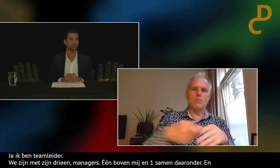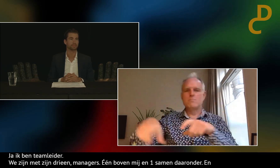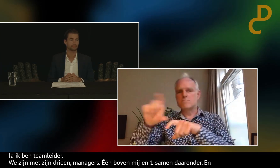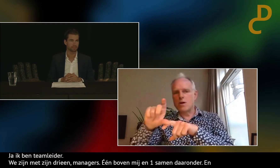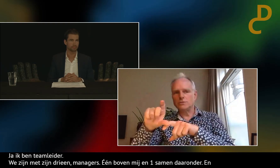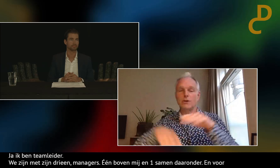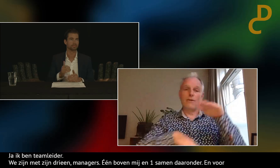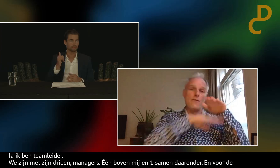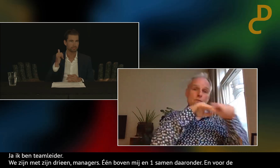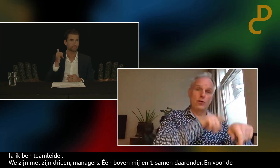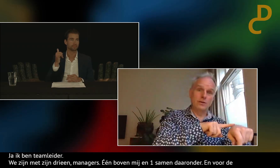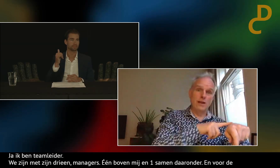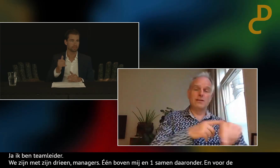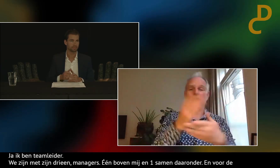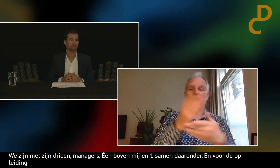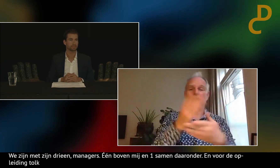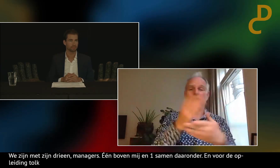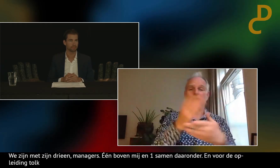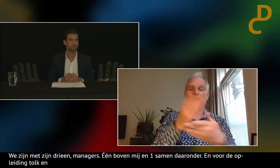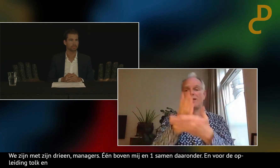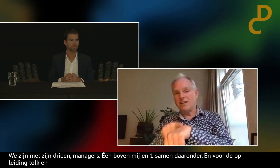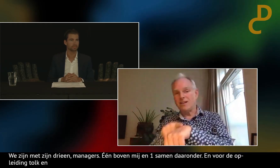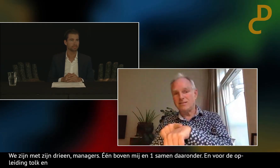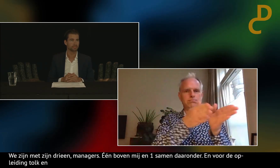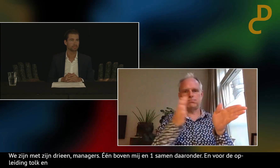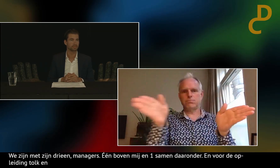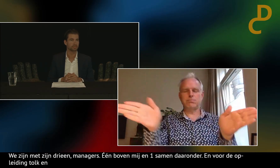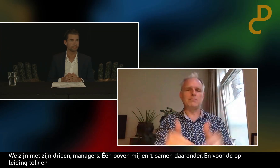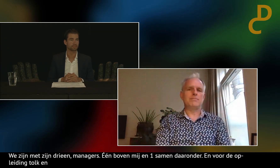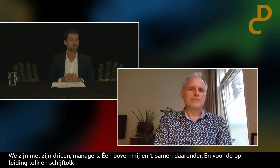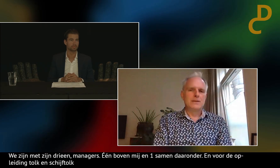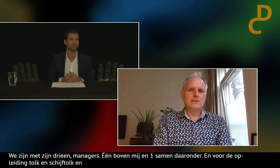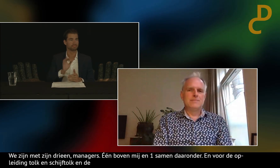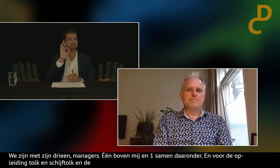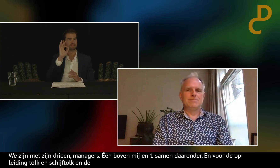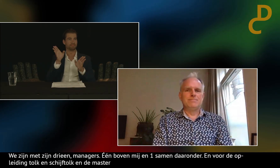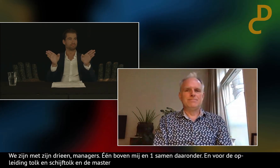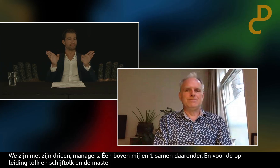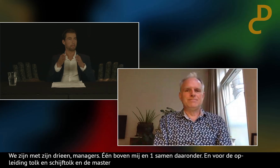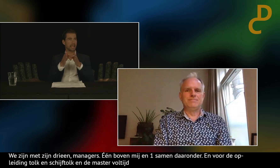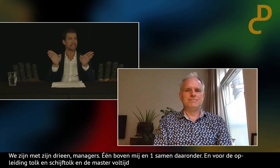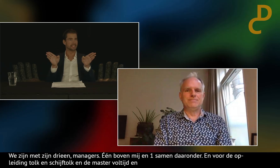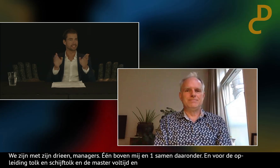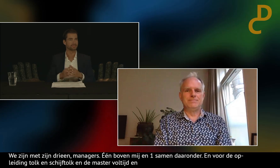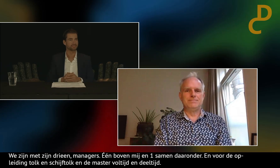en schrijftolk en voor de master voltijd en deeltijd. Ja. Mooi, dat is heel